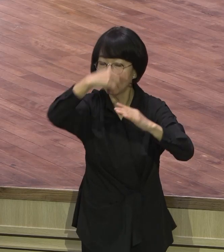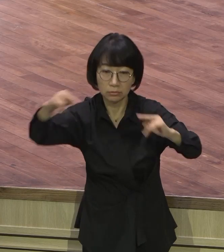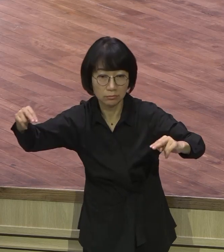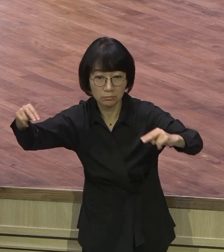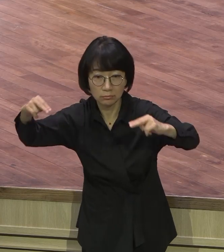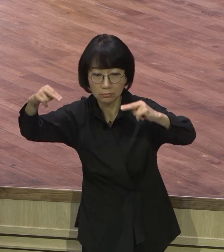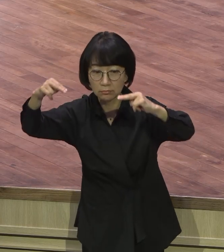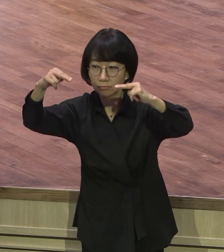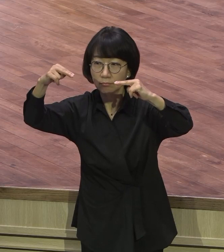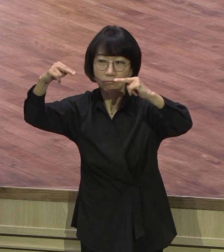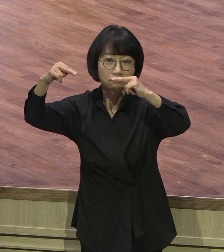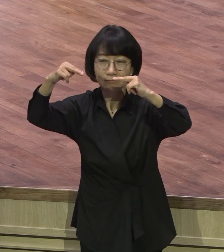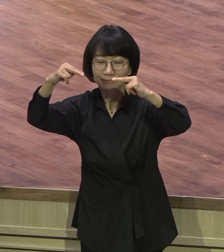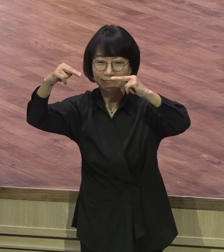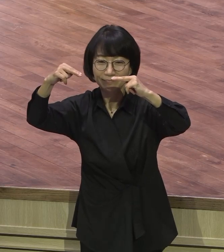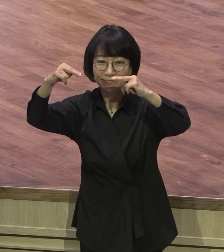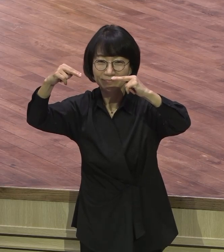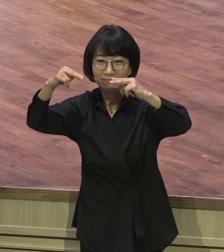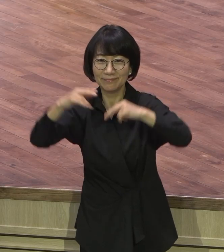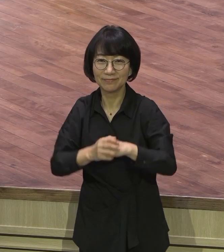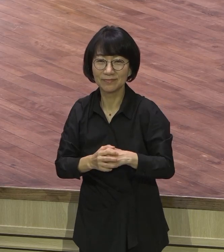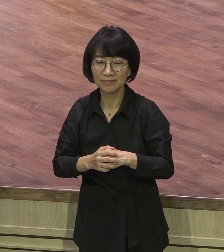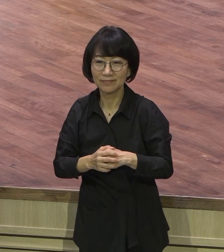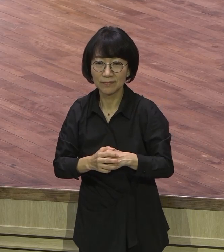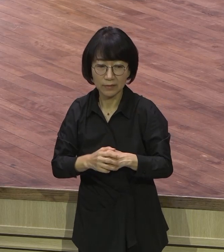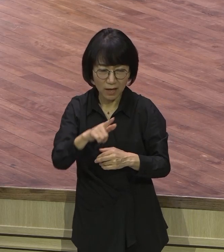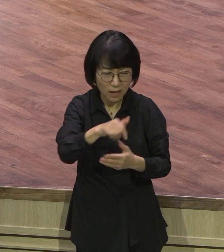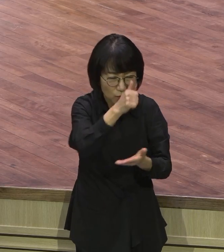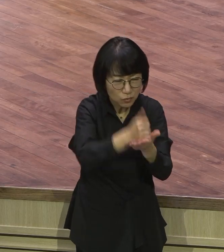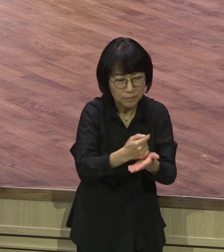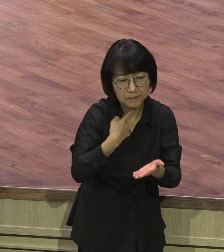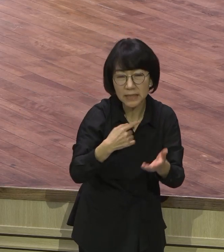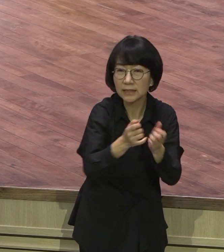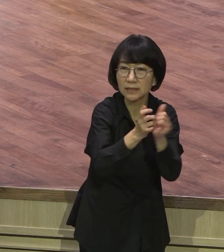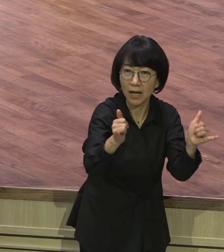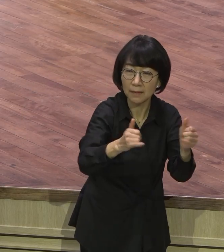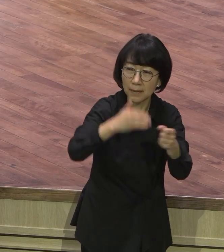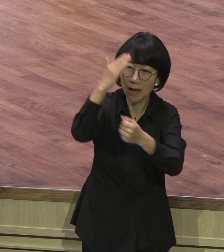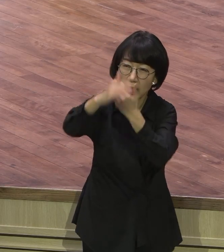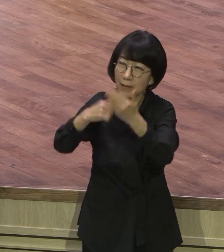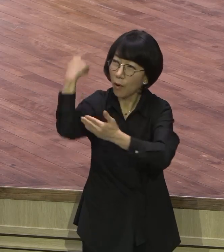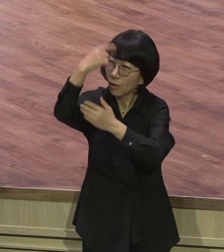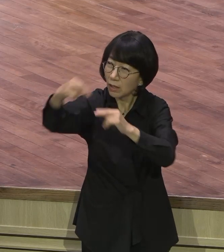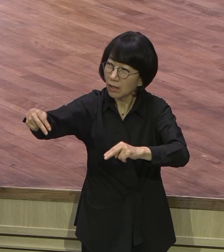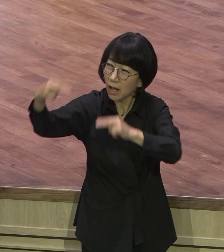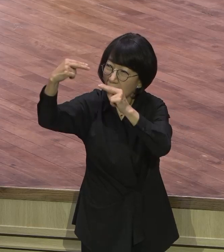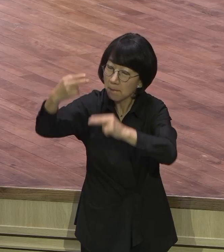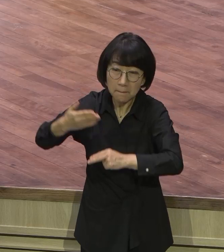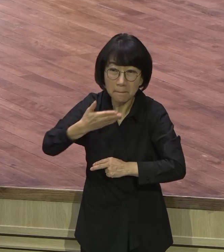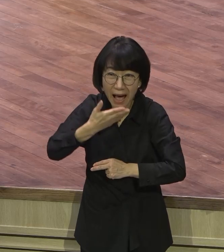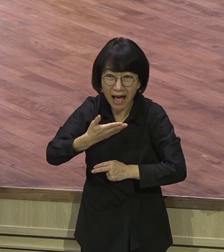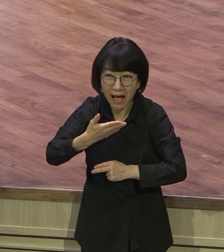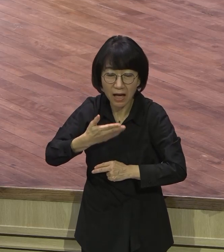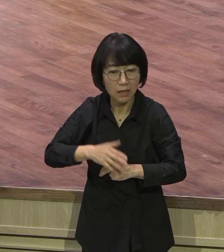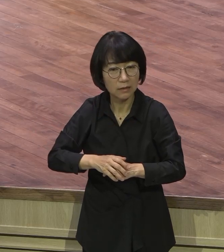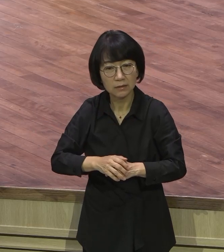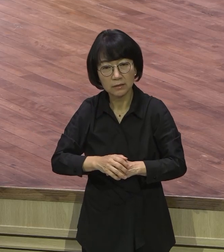그런데 품지한 인간이 거룩하시 하나님을 대면한다 이건 적죽음을 말합니다